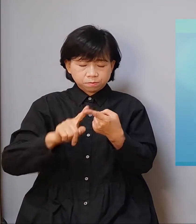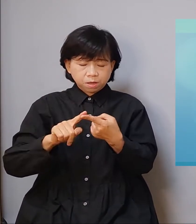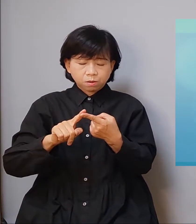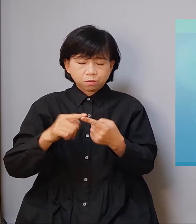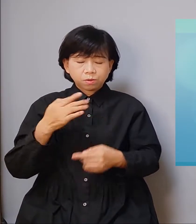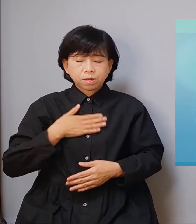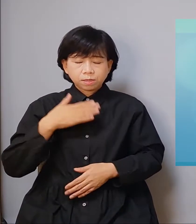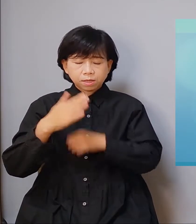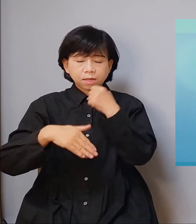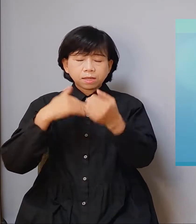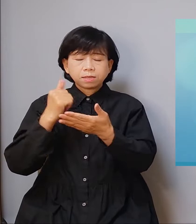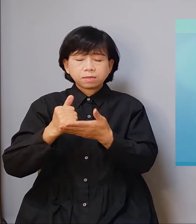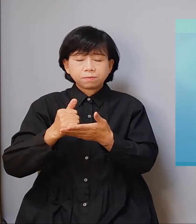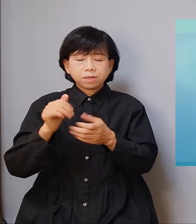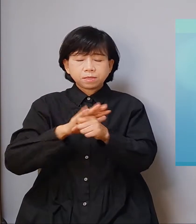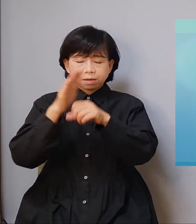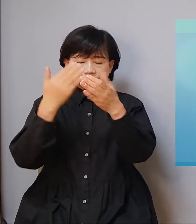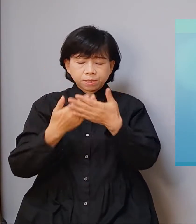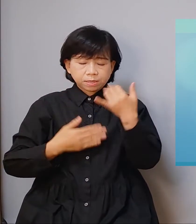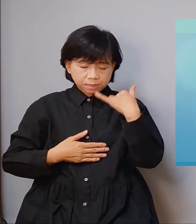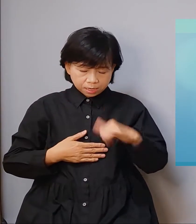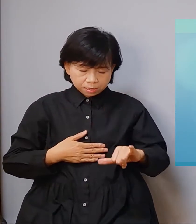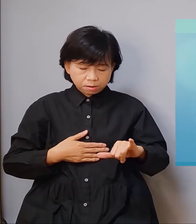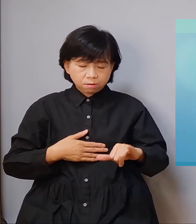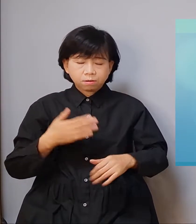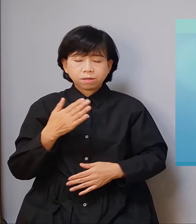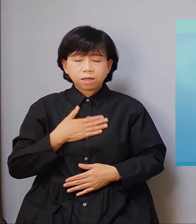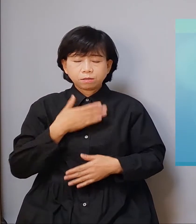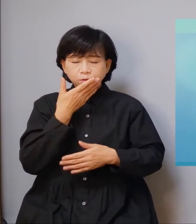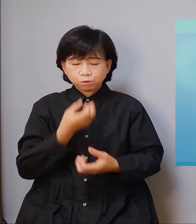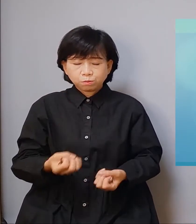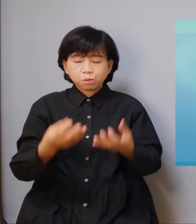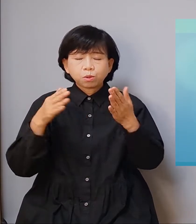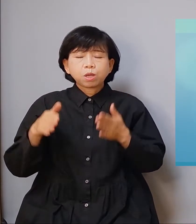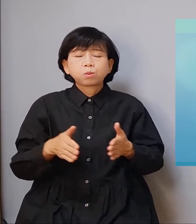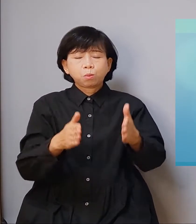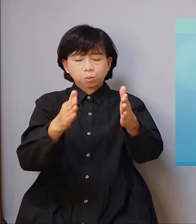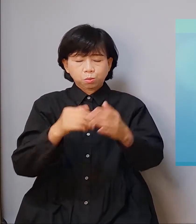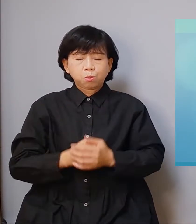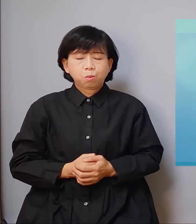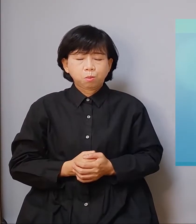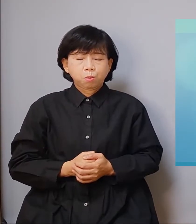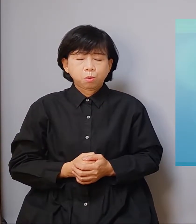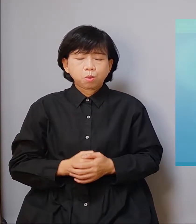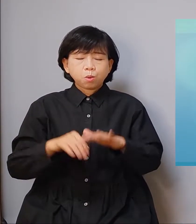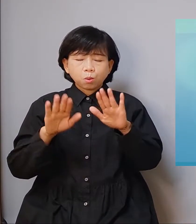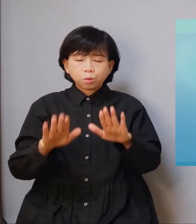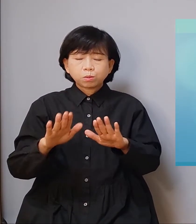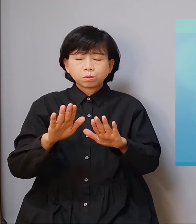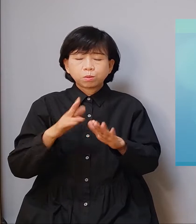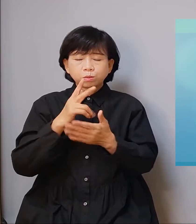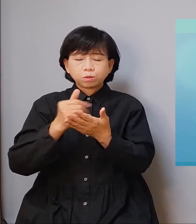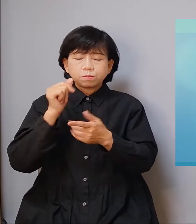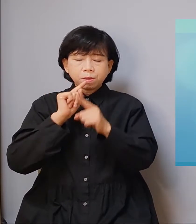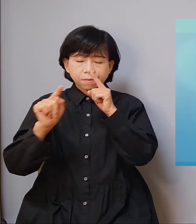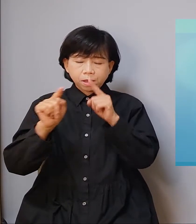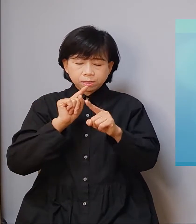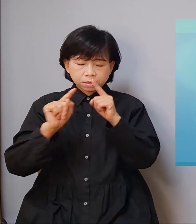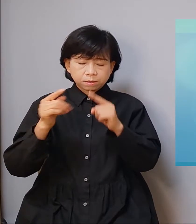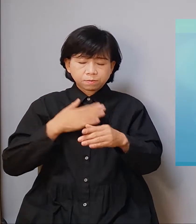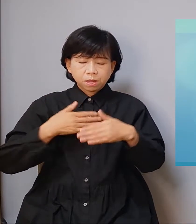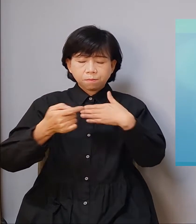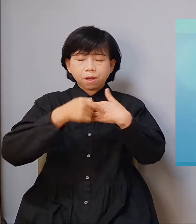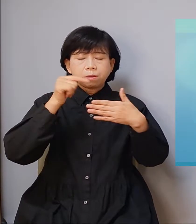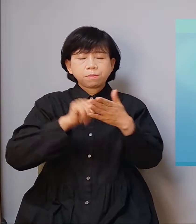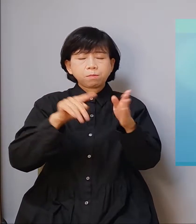나는 하나님의 사랑받는 자녀입니다. 나는 축복의 통로입니다. 오늘도 주의 말씀에 내